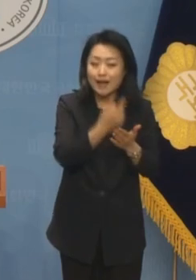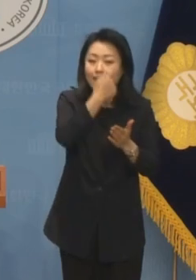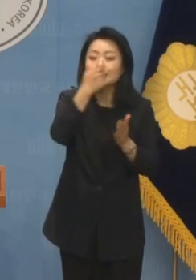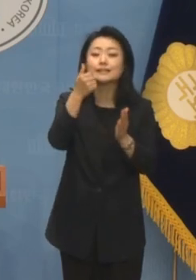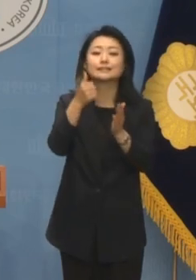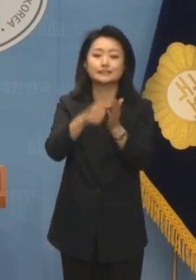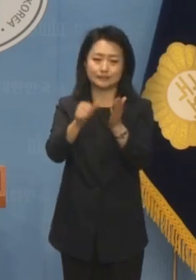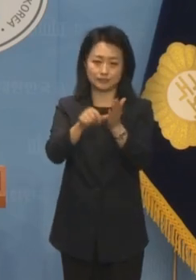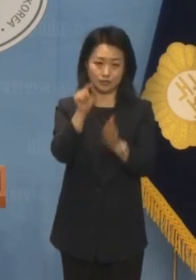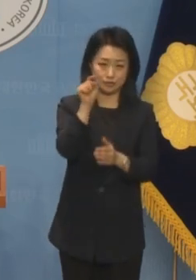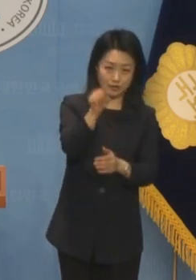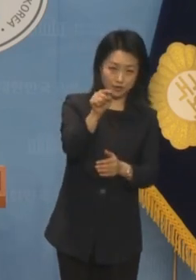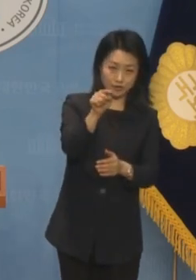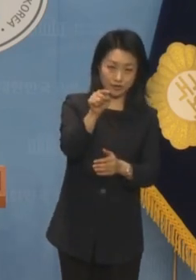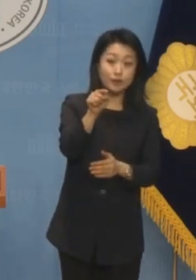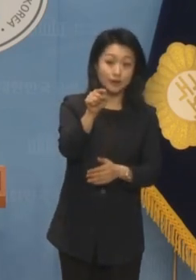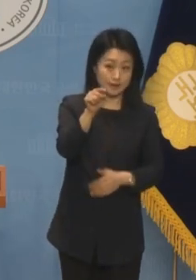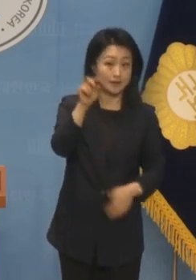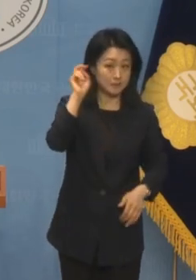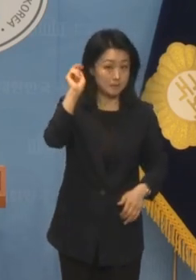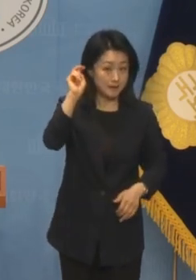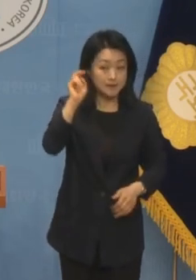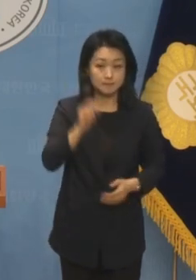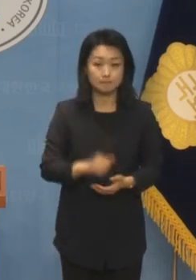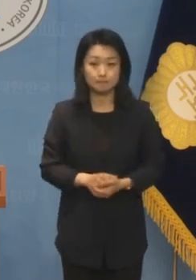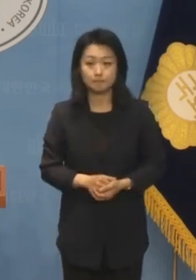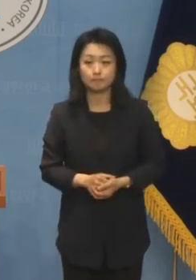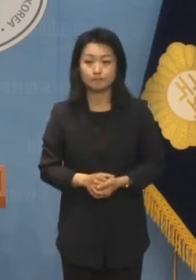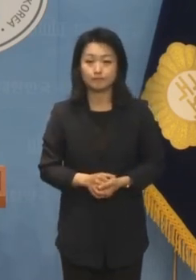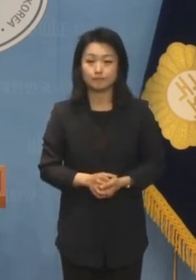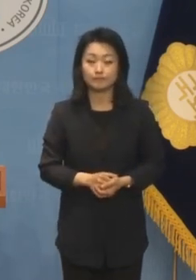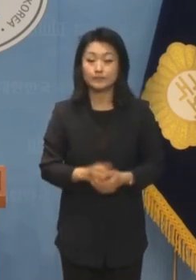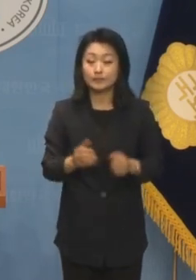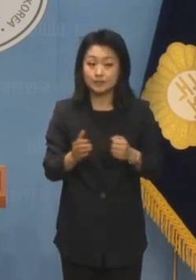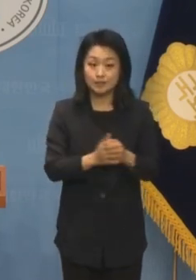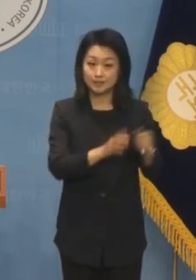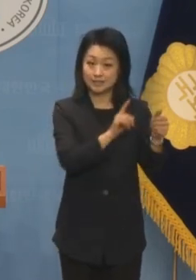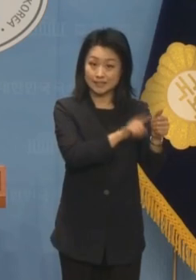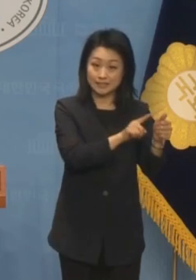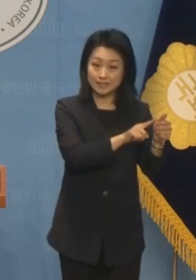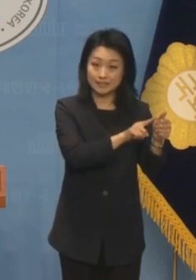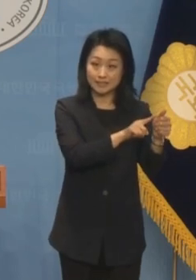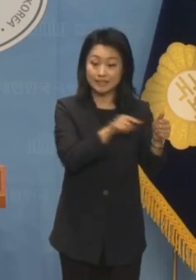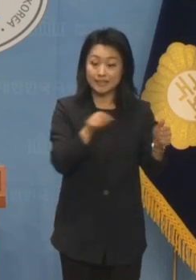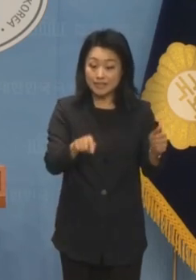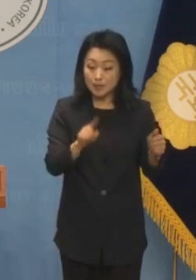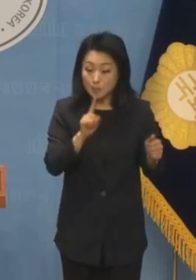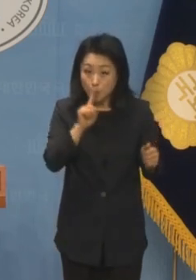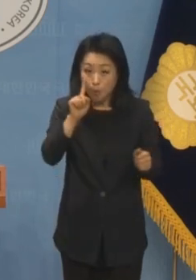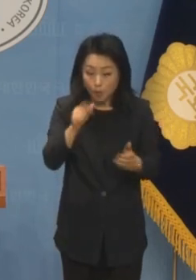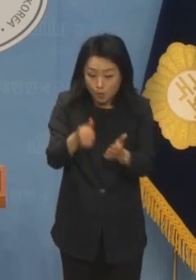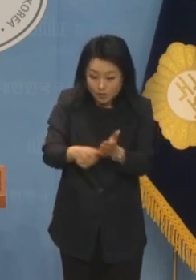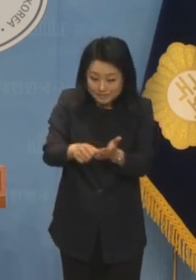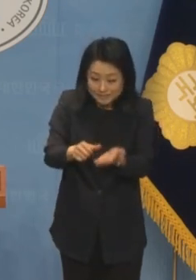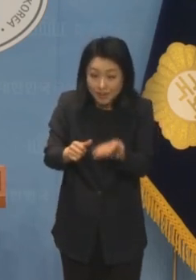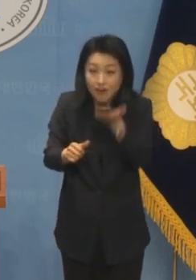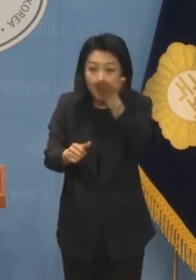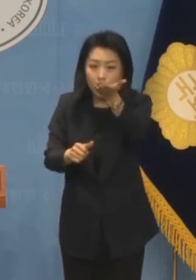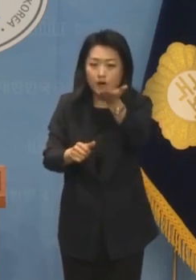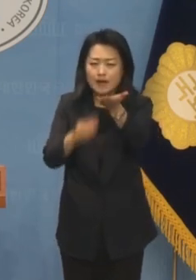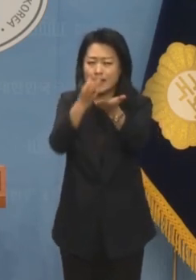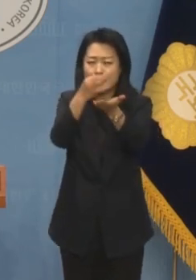증거물이 있을 것으로 추정됩니다. 그러니 이 검사 쪽은 이 보고서를